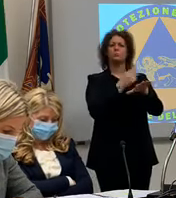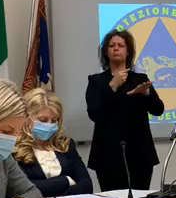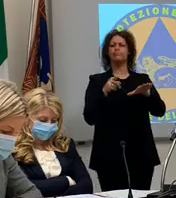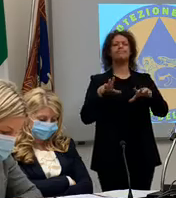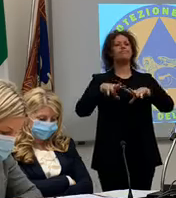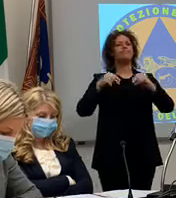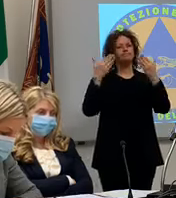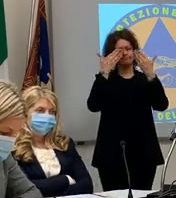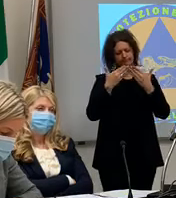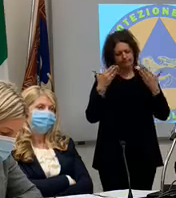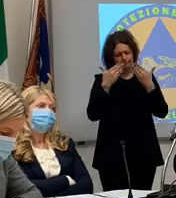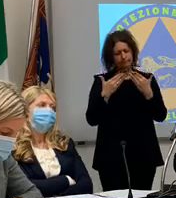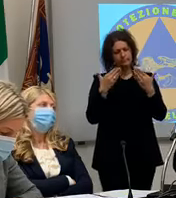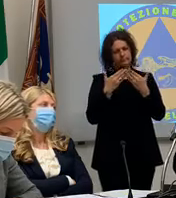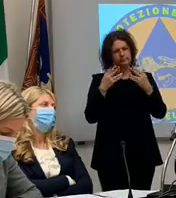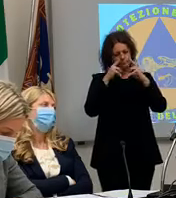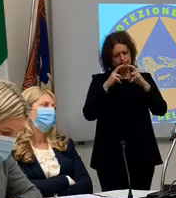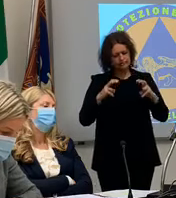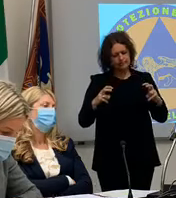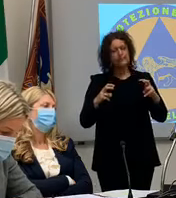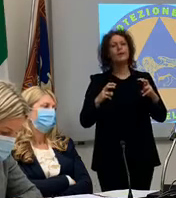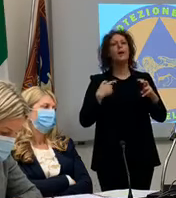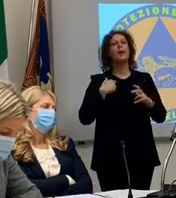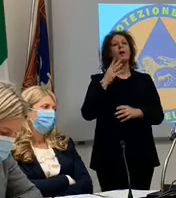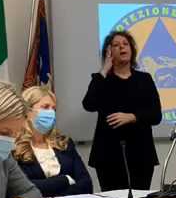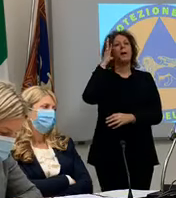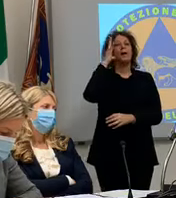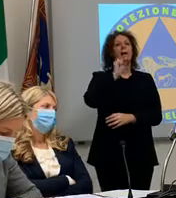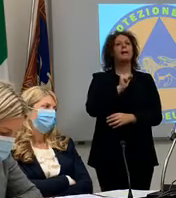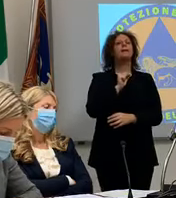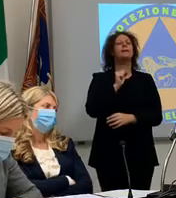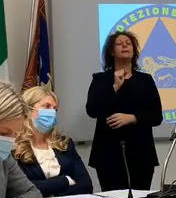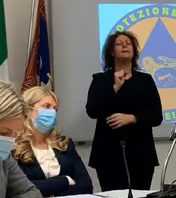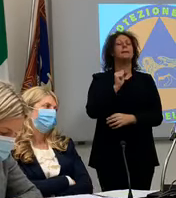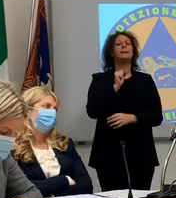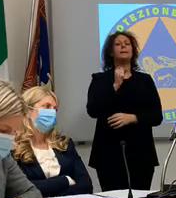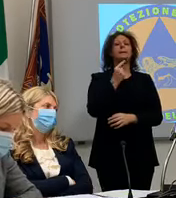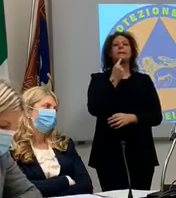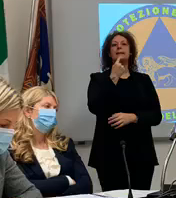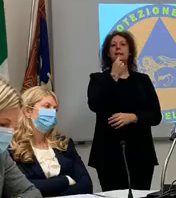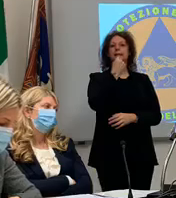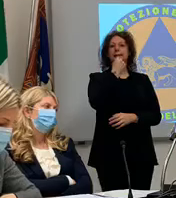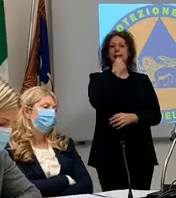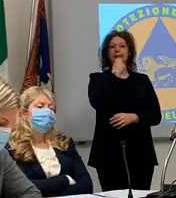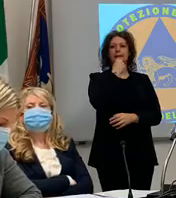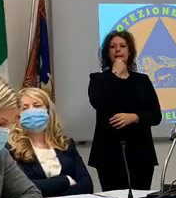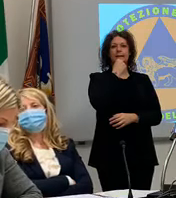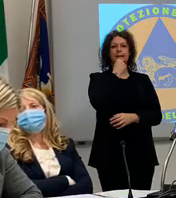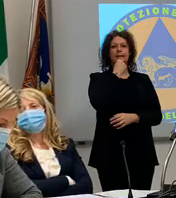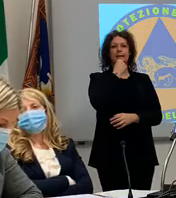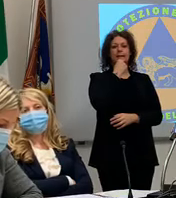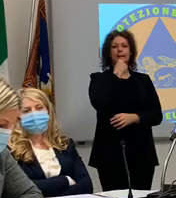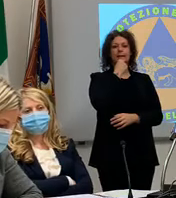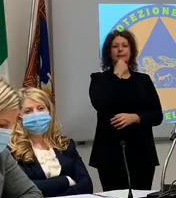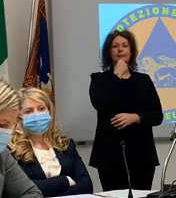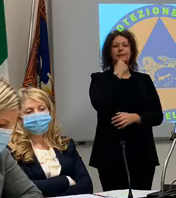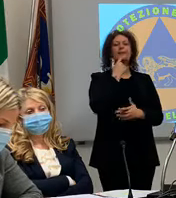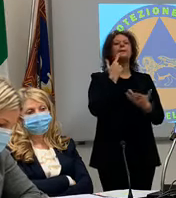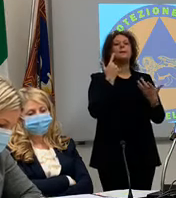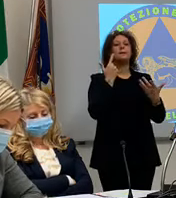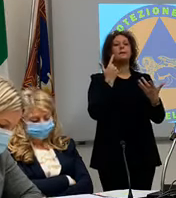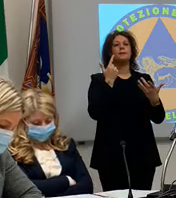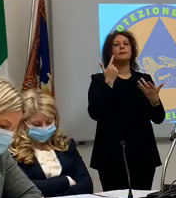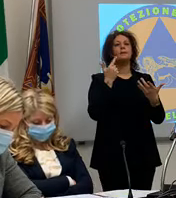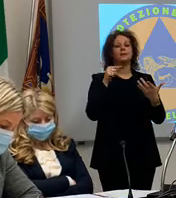potenziali vettori E chi sono purtroppo i coloro che hanno come si può dire il risvolto finale